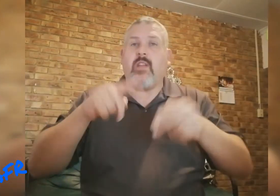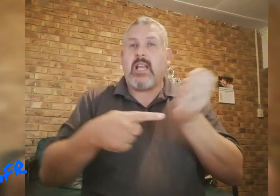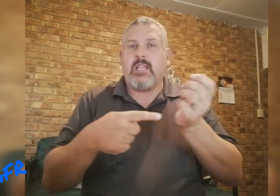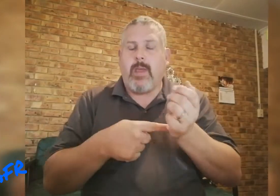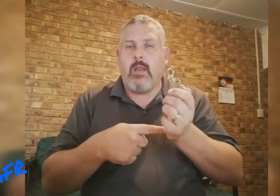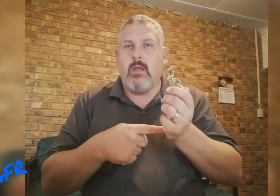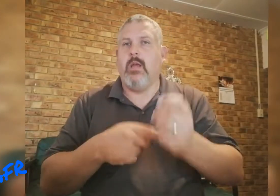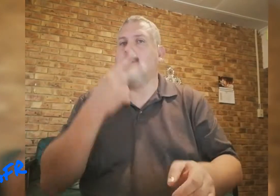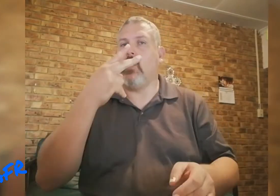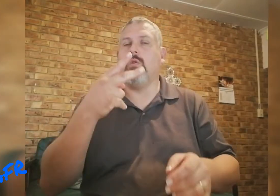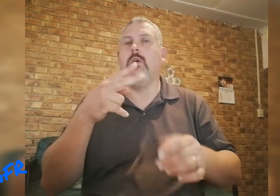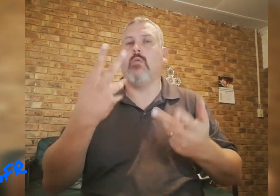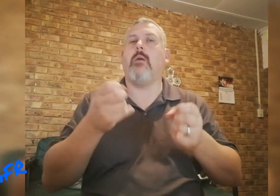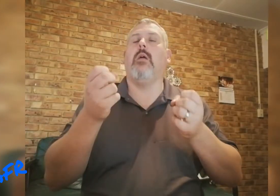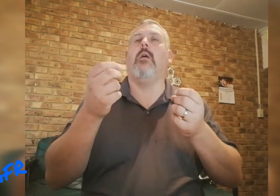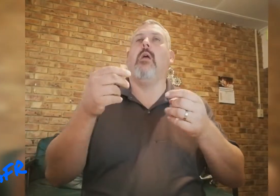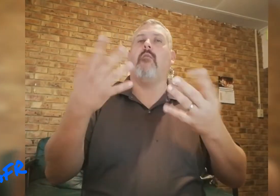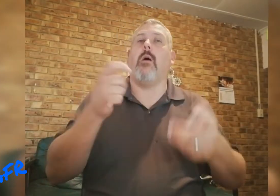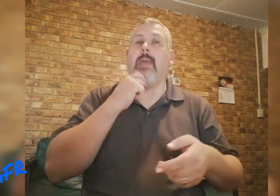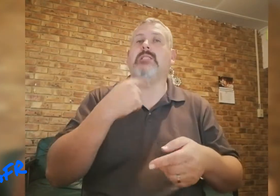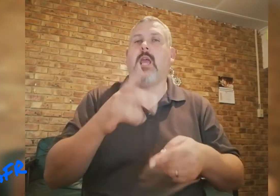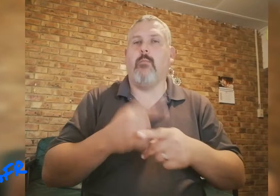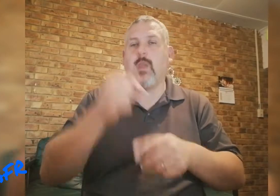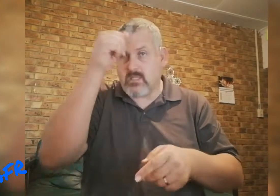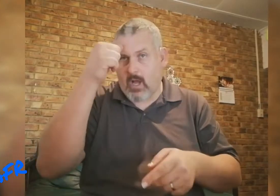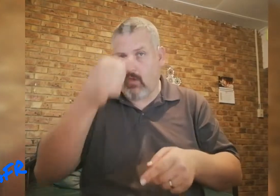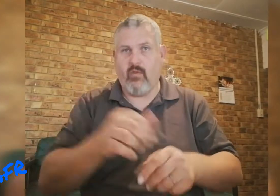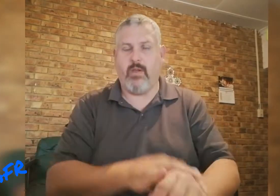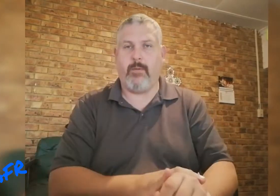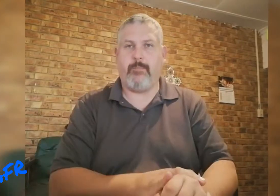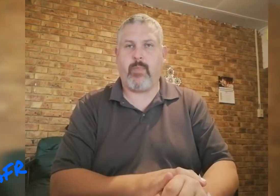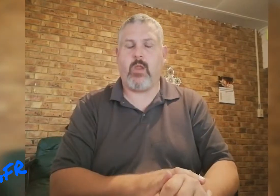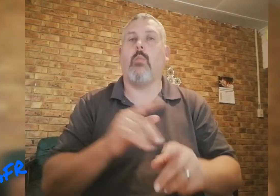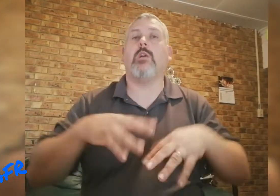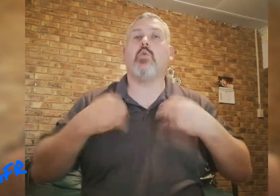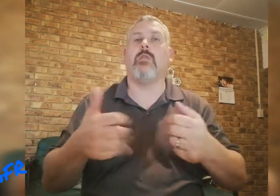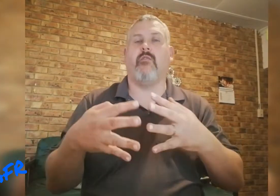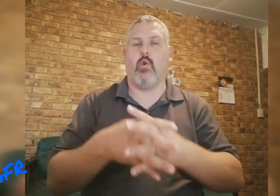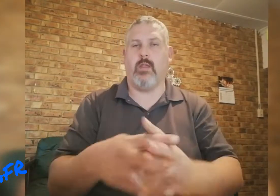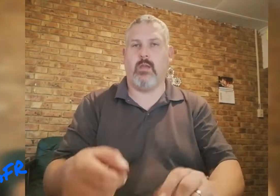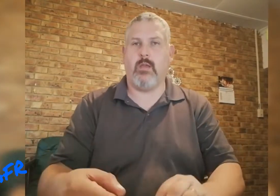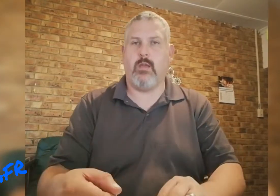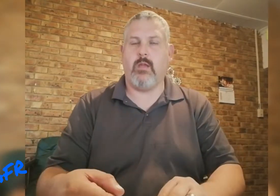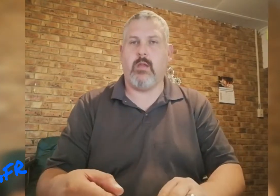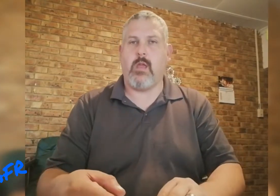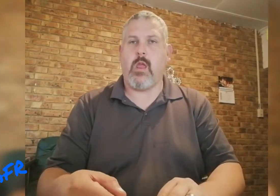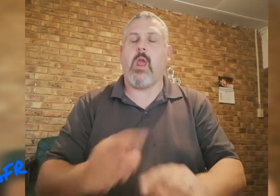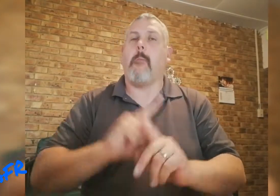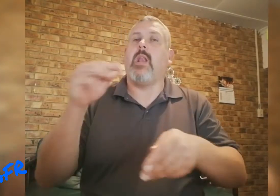Nuwe Testament sien ons ook, waar mense sê, moet gesalf, om gesond te word. Maar